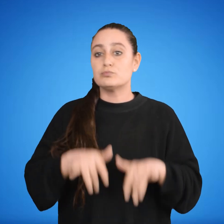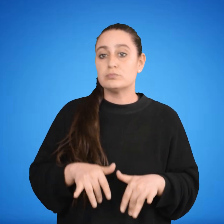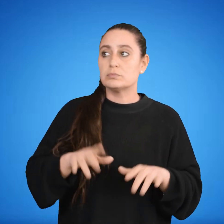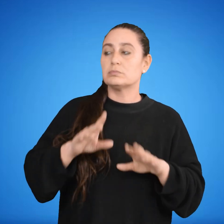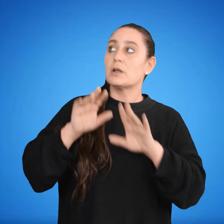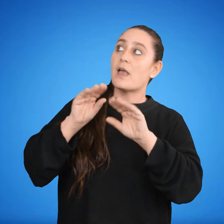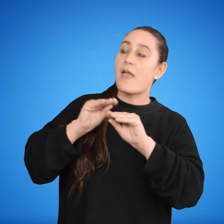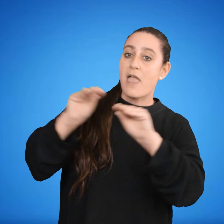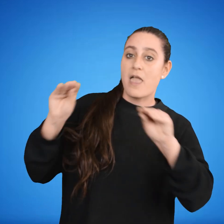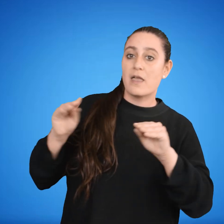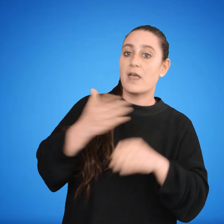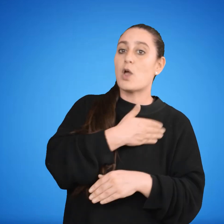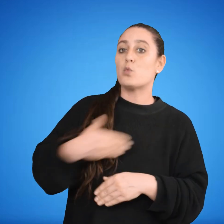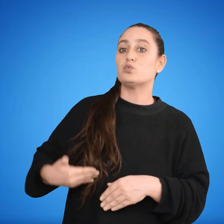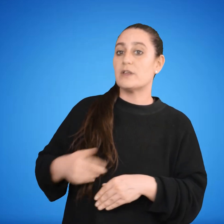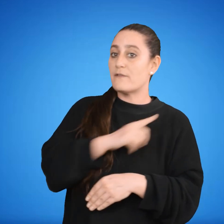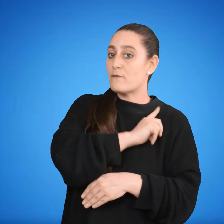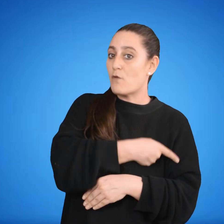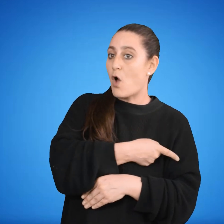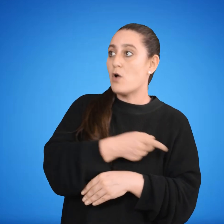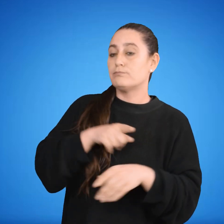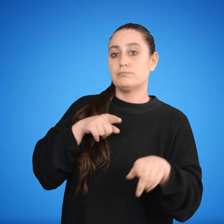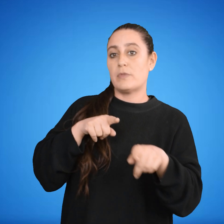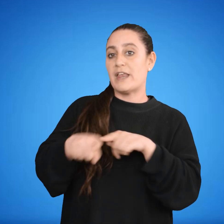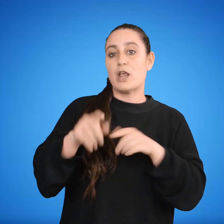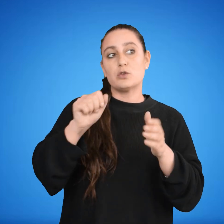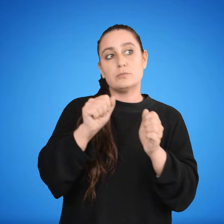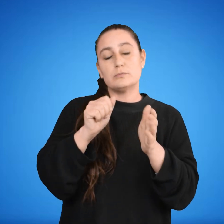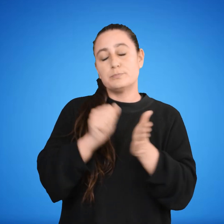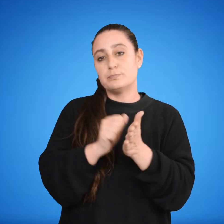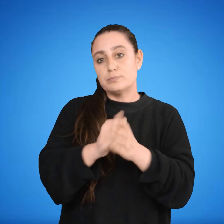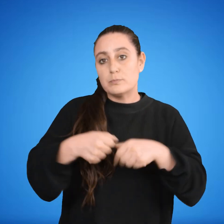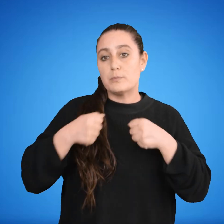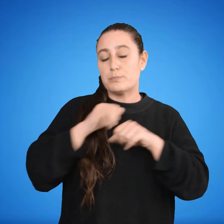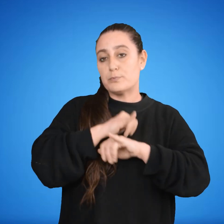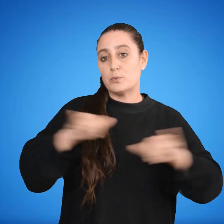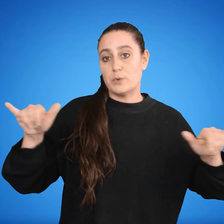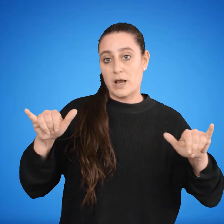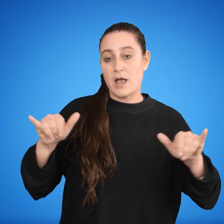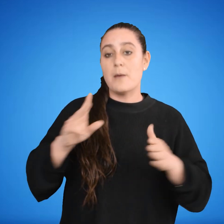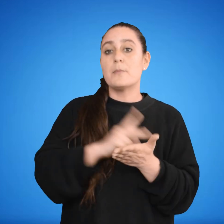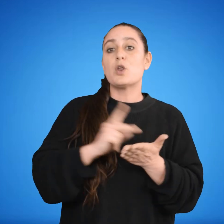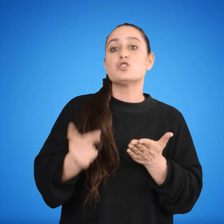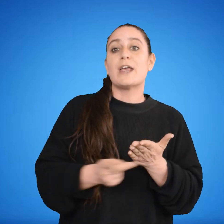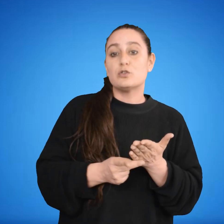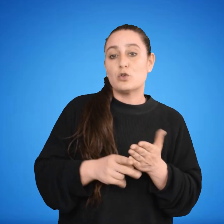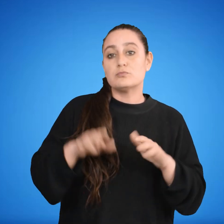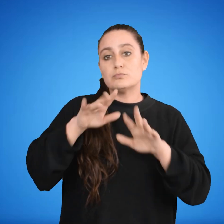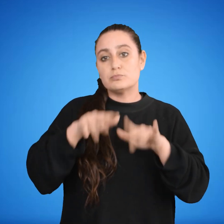su inmediata y profusa publicación. El proyecto o proyectos redactados por la Convención deberán ser ratificados por